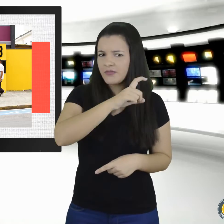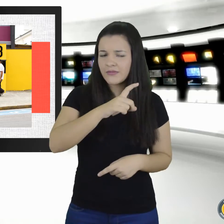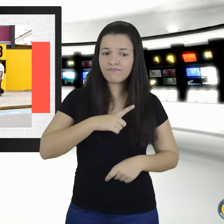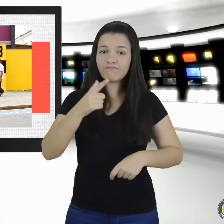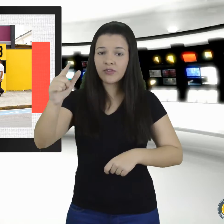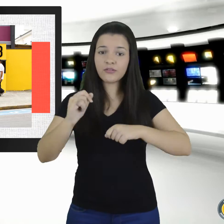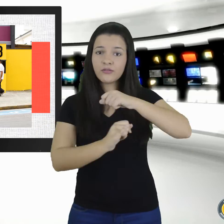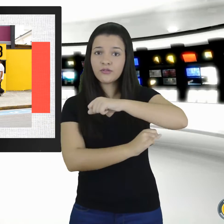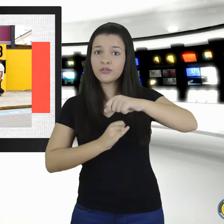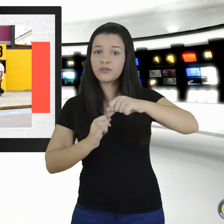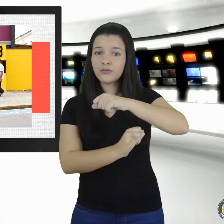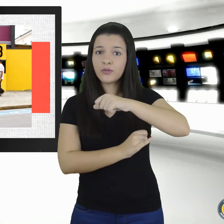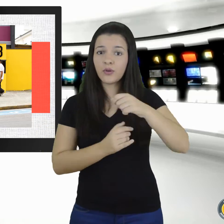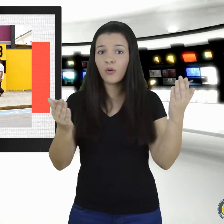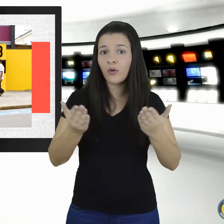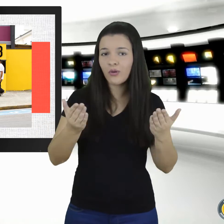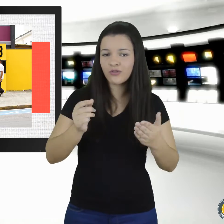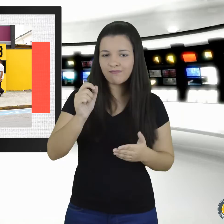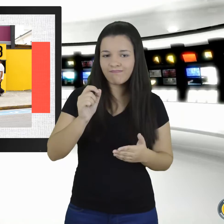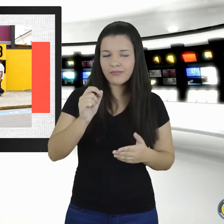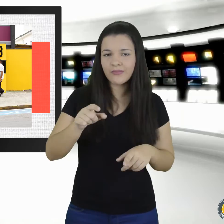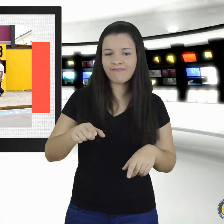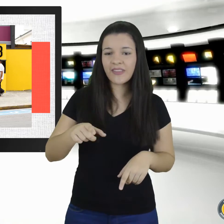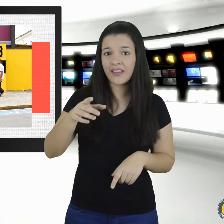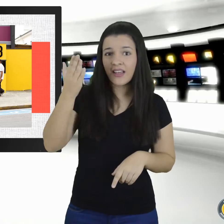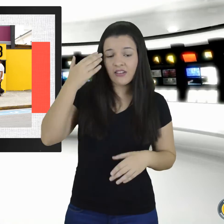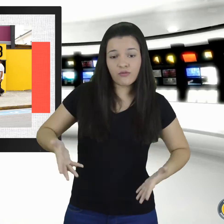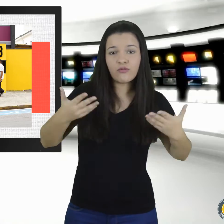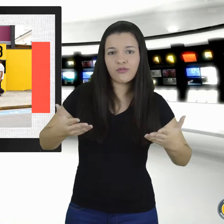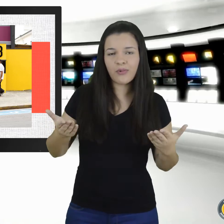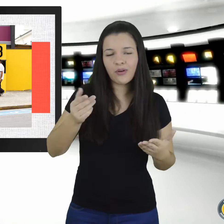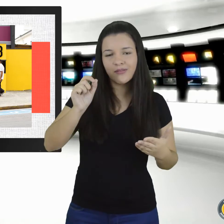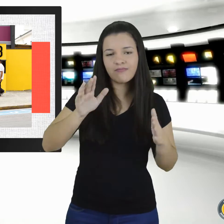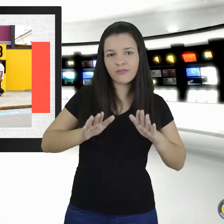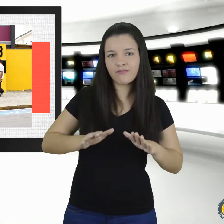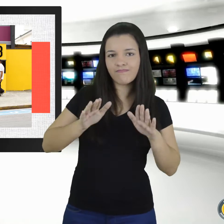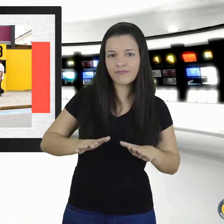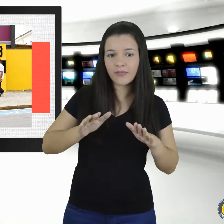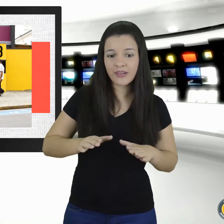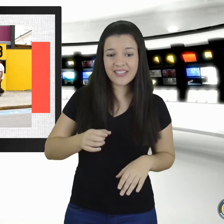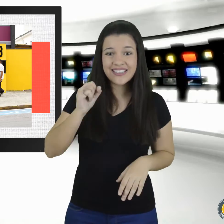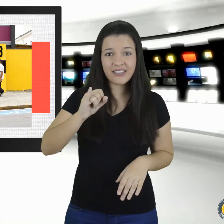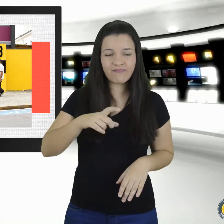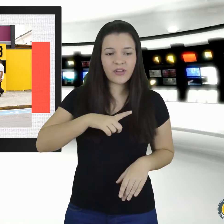outras instituições, hoje diminuiu-se o ritmo. Há mudanças no que tange